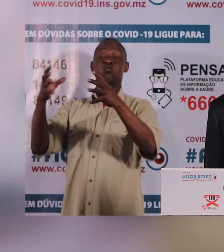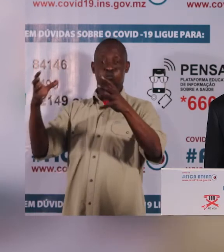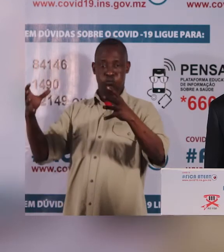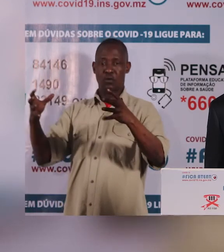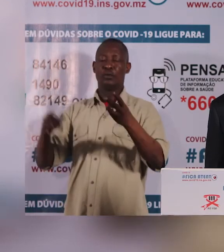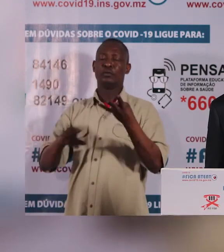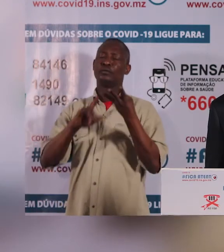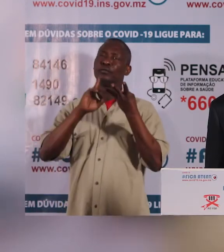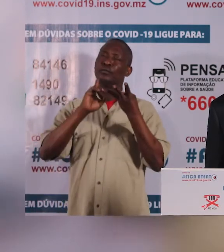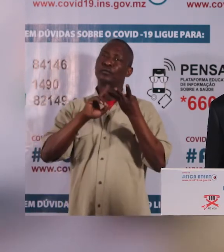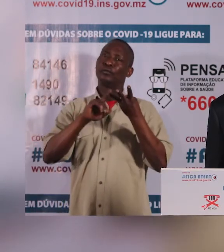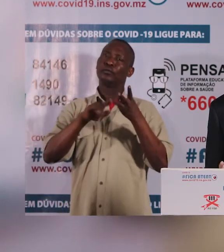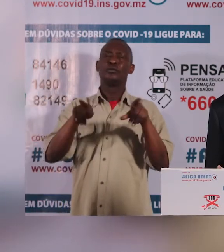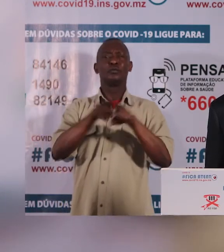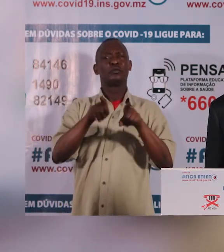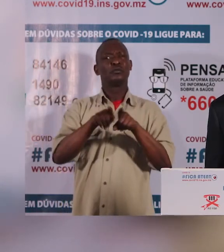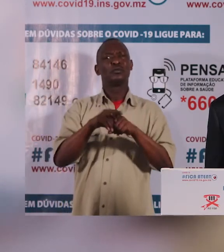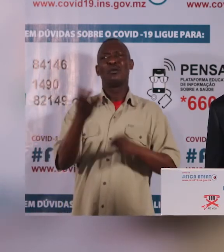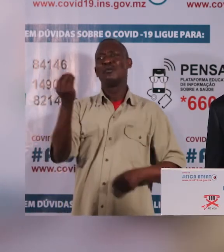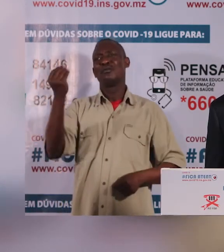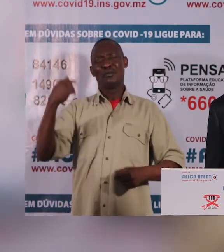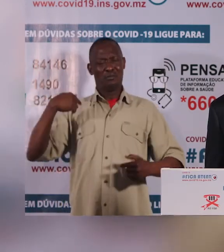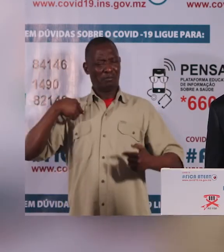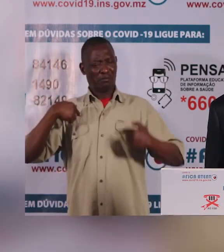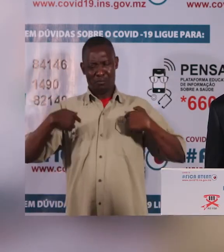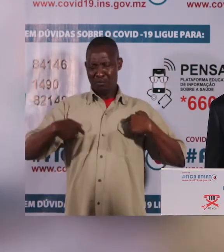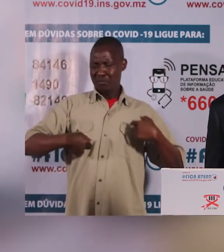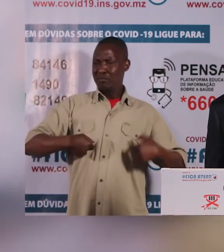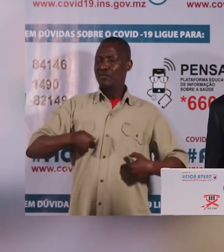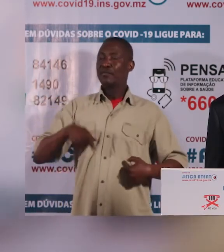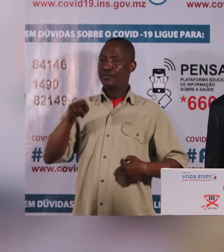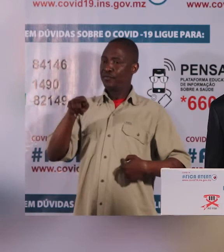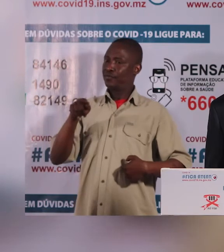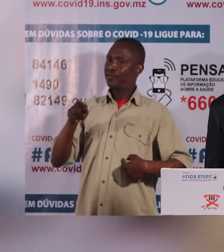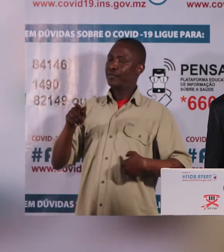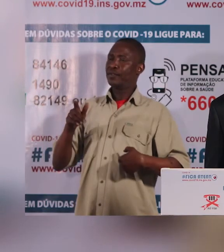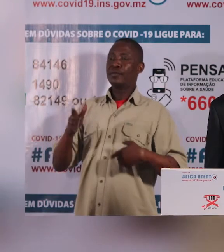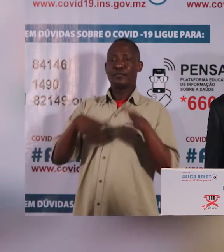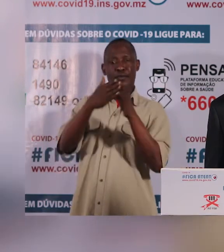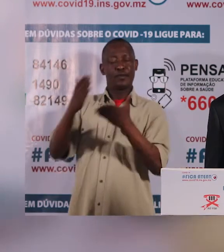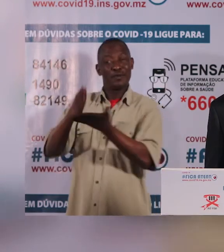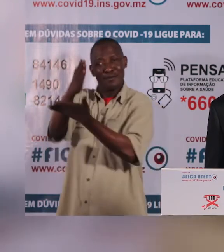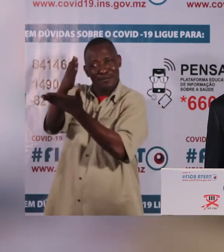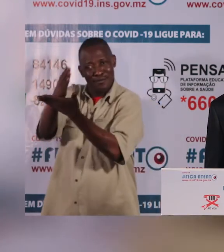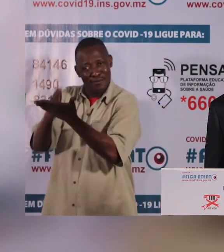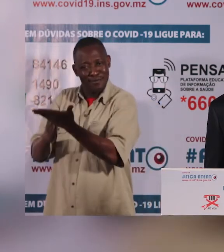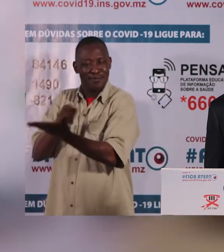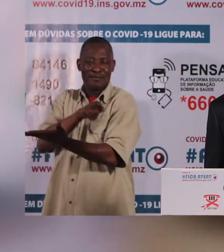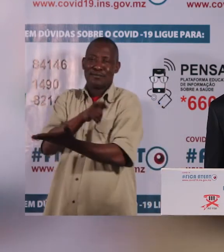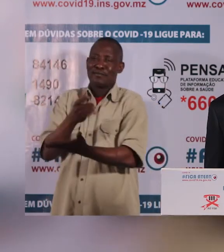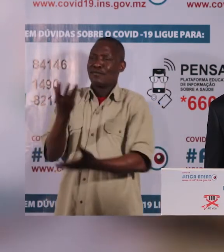de sintomatologia também temos aproximadamente metade dos casos assintomáticos e metade dos casos